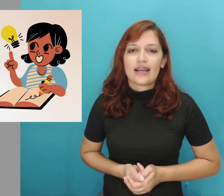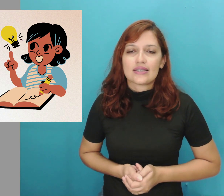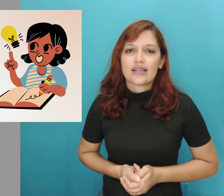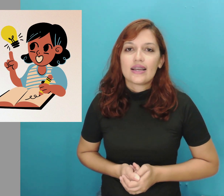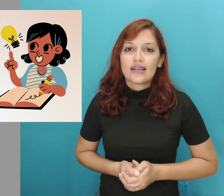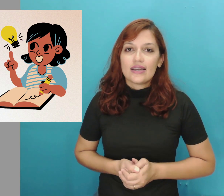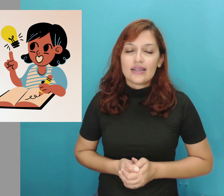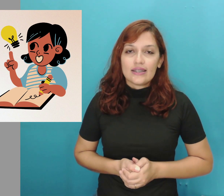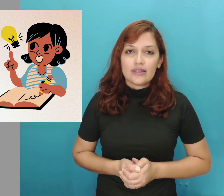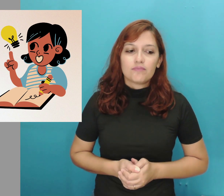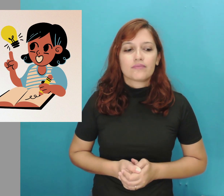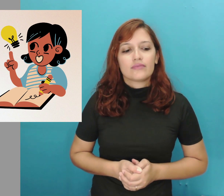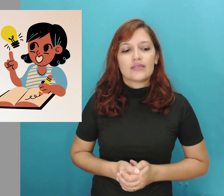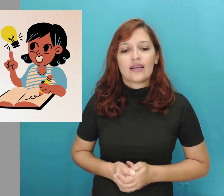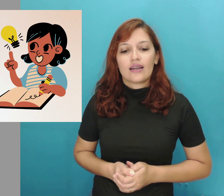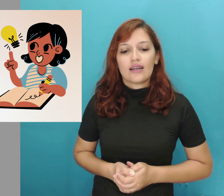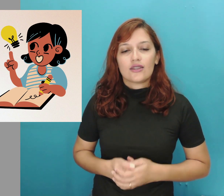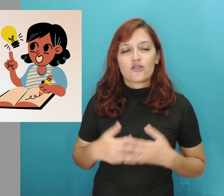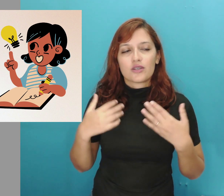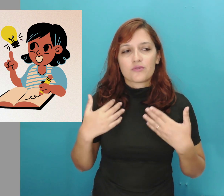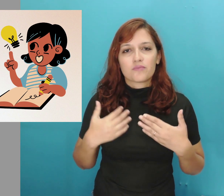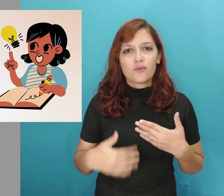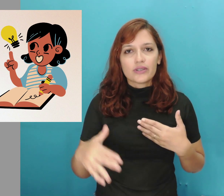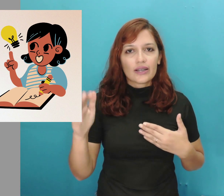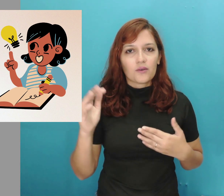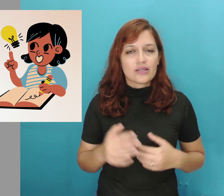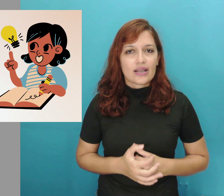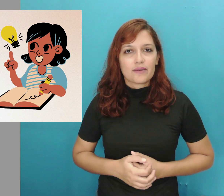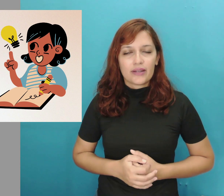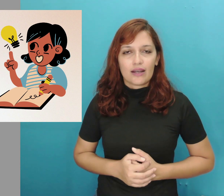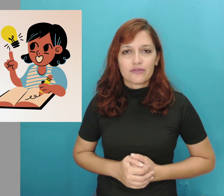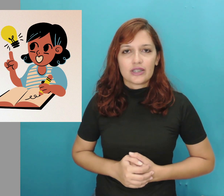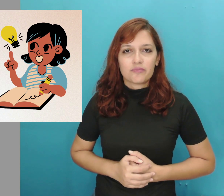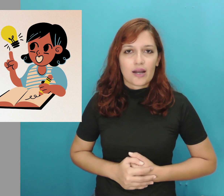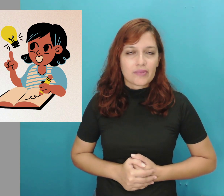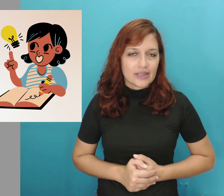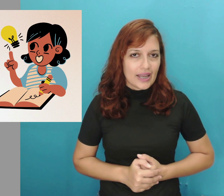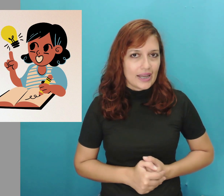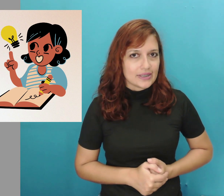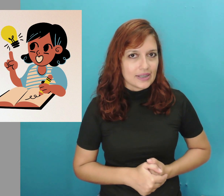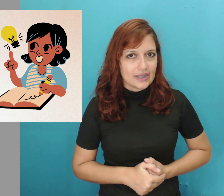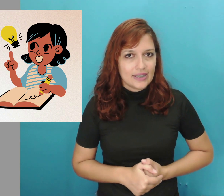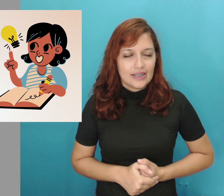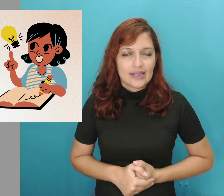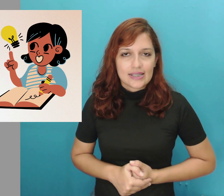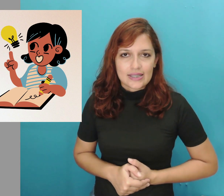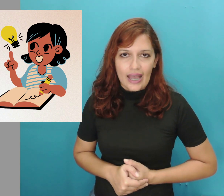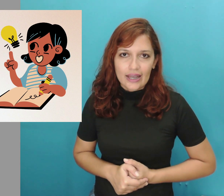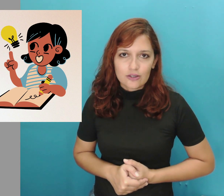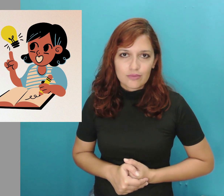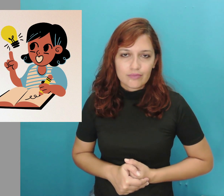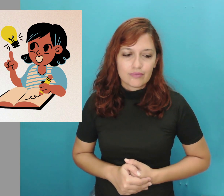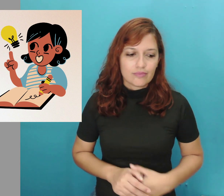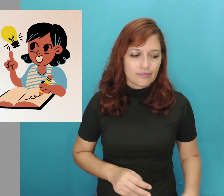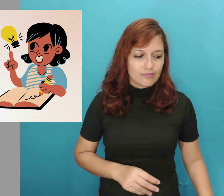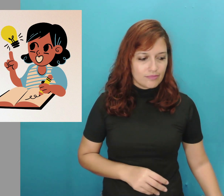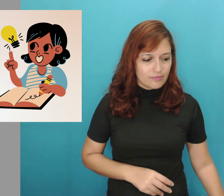sinais. E nós temos muita coisa aí pela frente para aprender ainda. Certo?